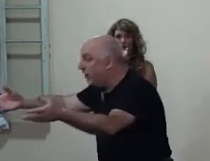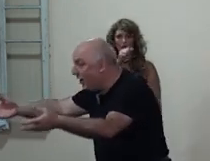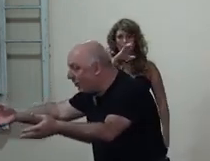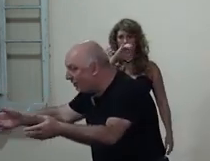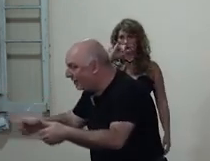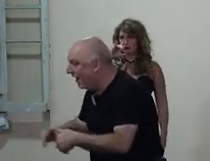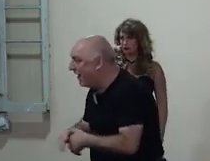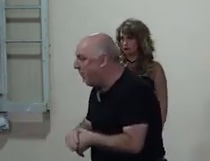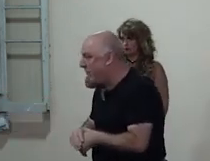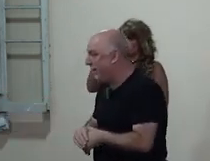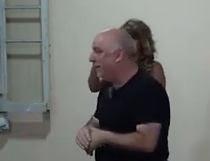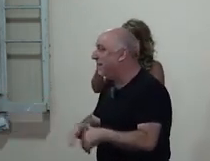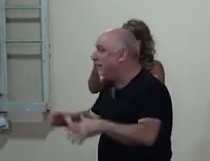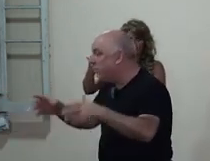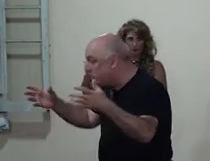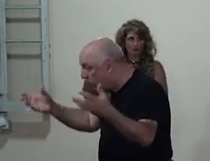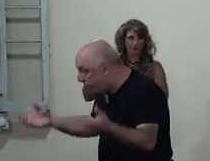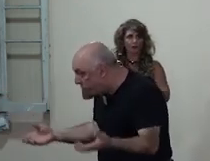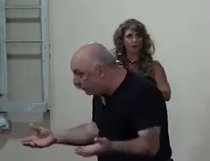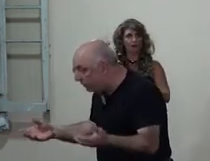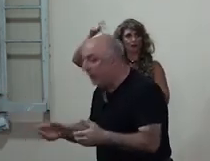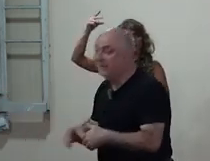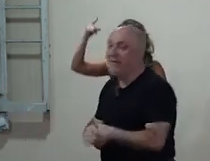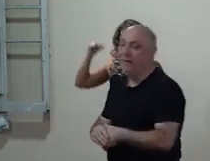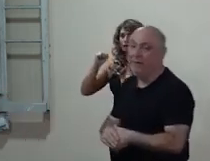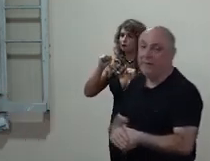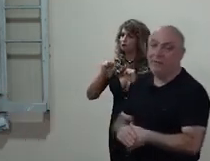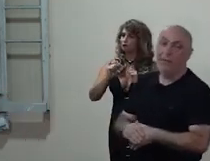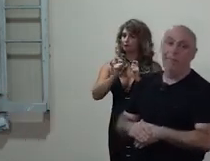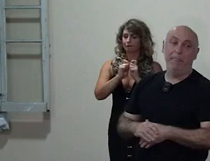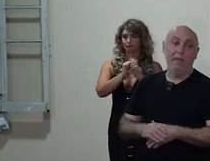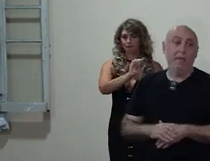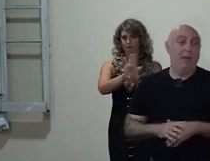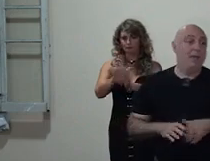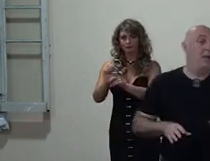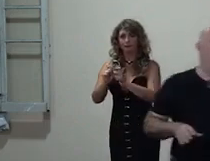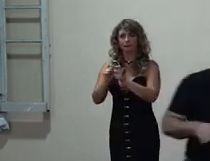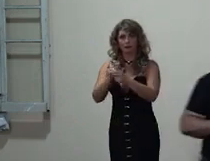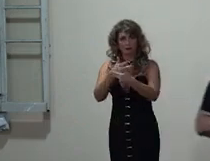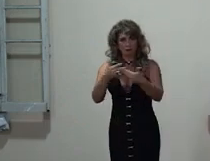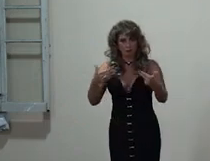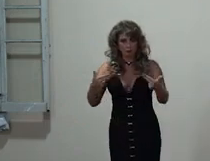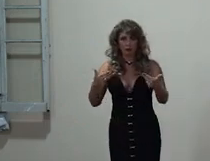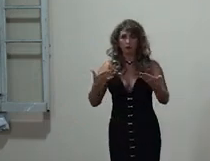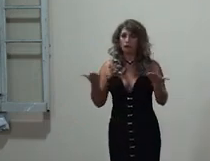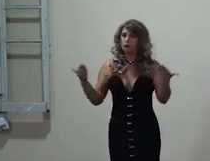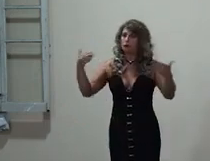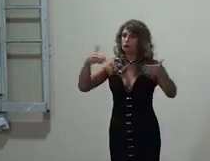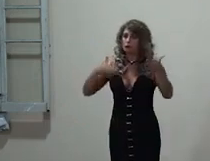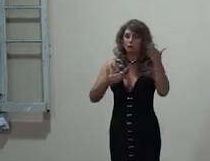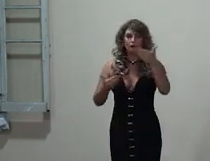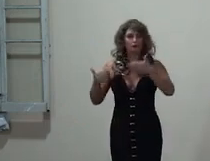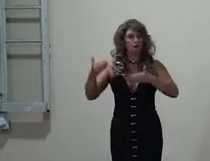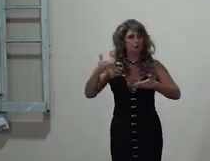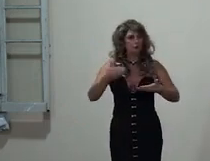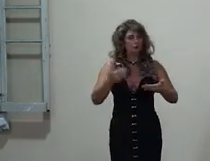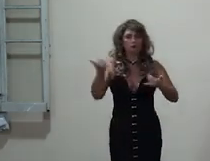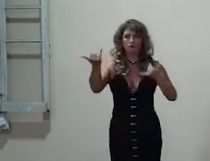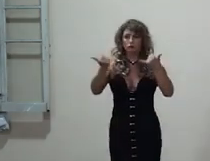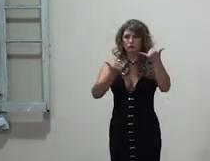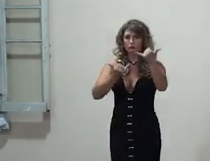me acolheu na época e o que eu pude fazer, não é? Então eu venho aqui para